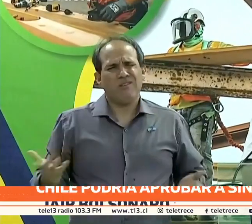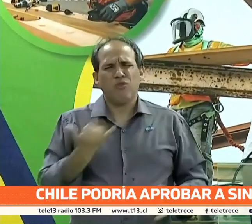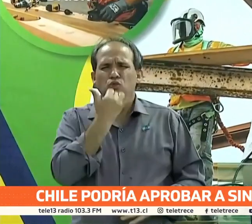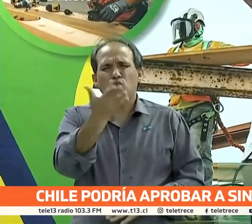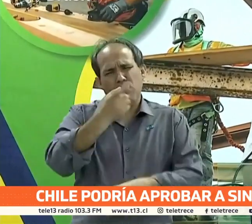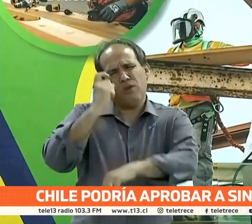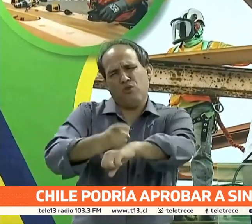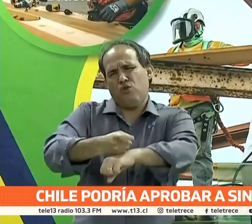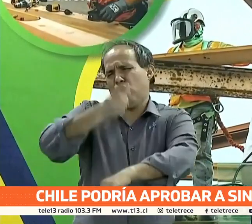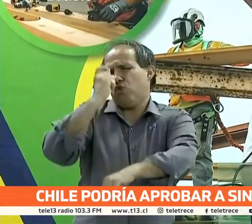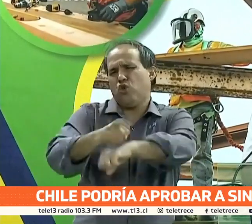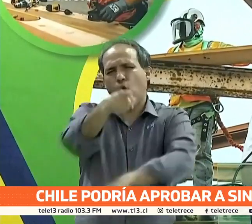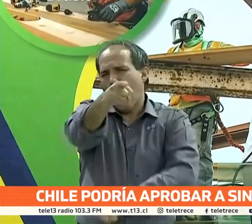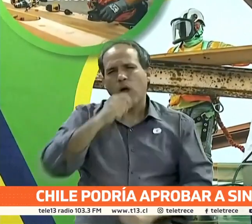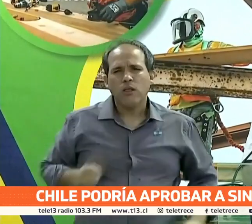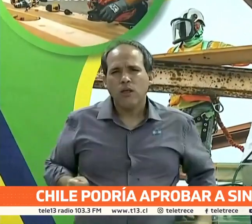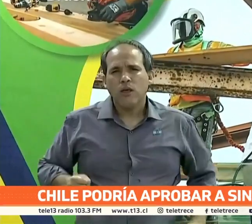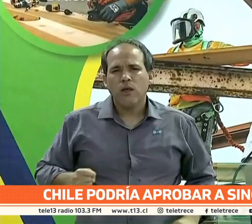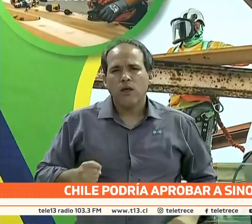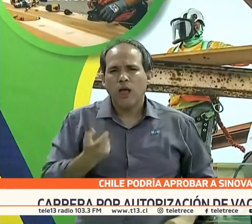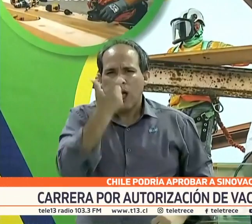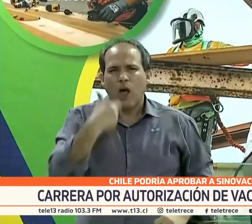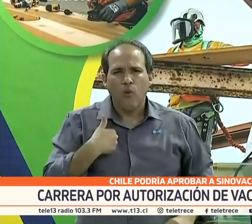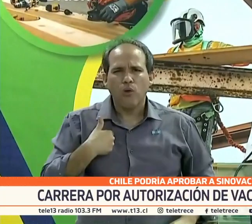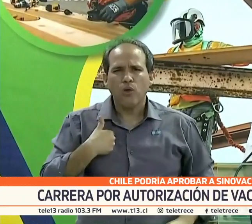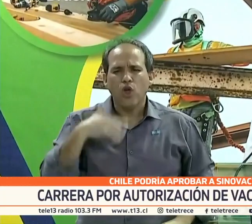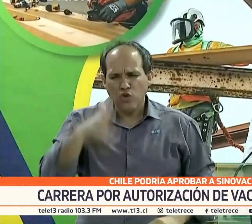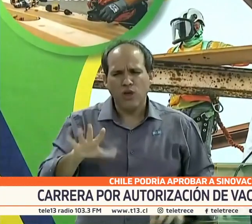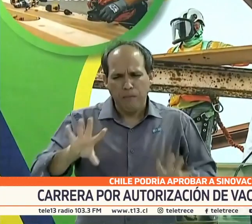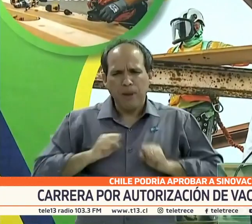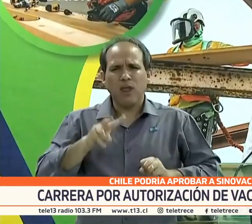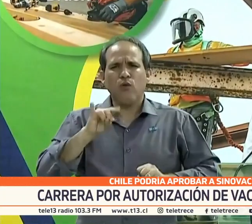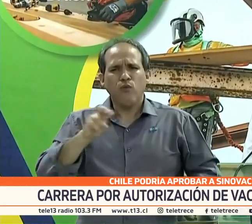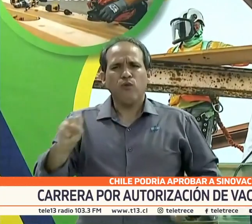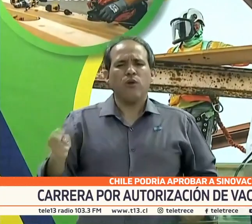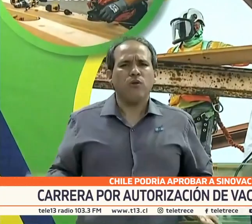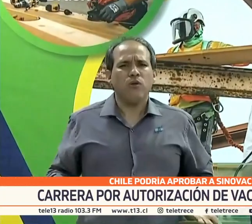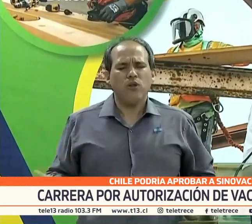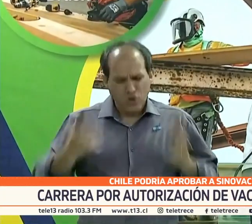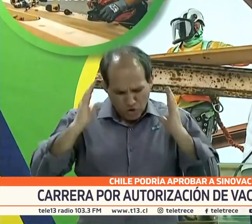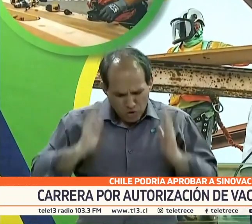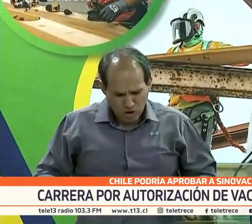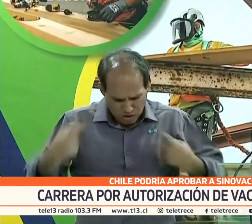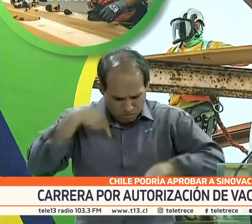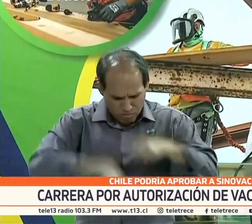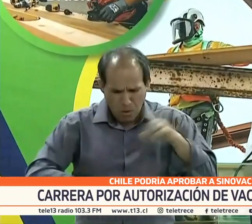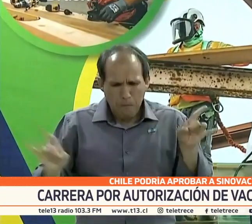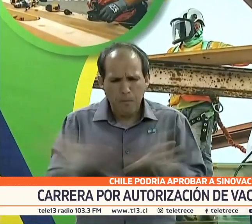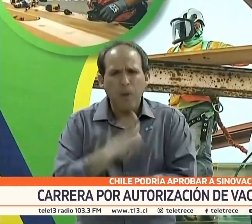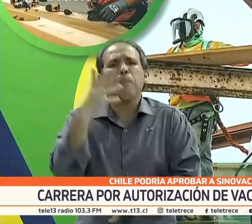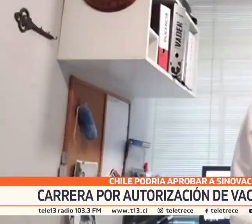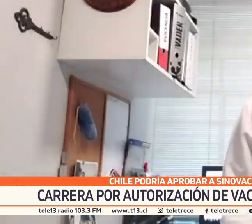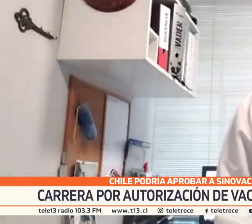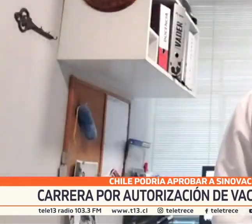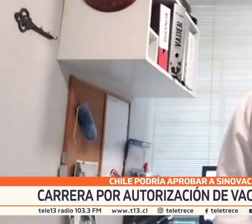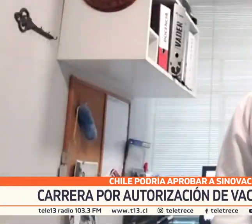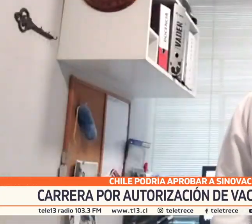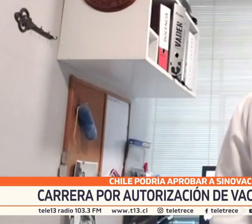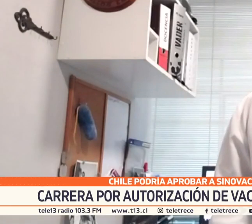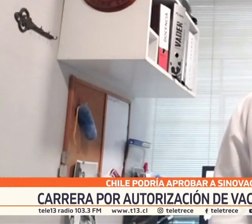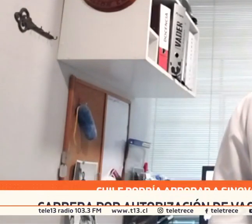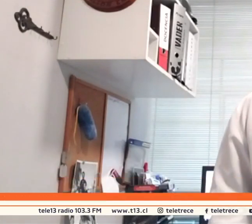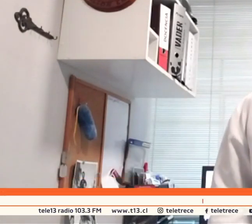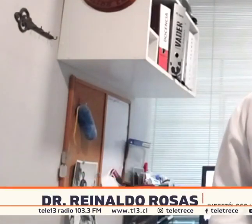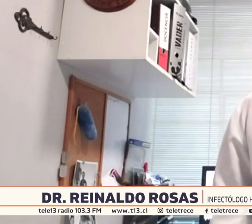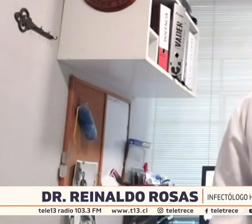el idiota que dice que estoy poniendo un mal ejemplo yo ya tenía el virus ya tengo anticuerpos porque volver a ponerme una vacuna en relación